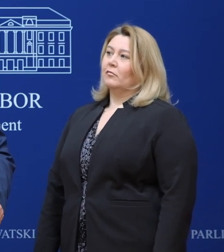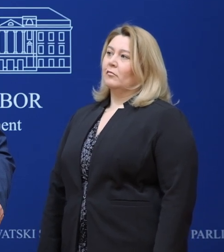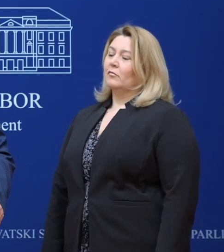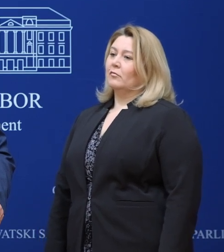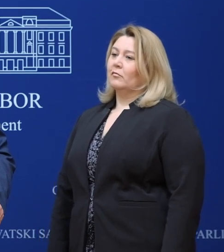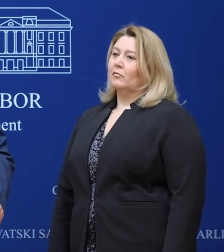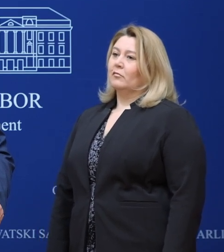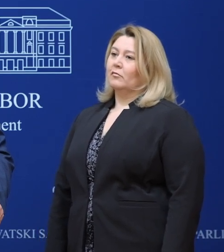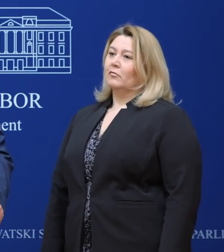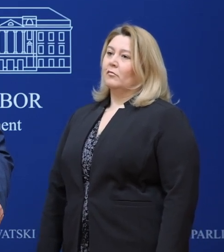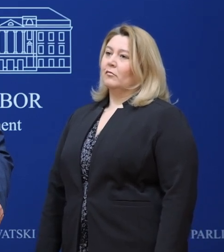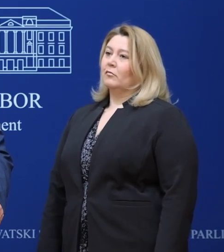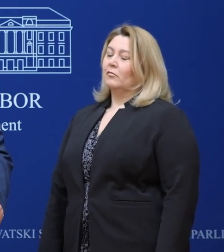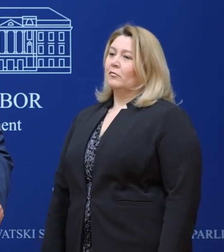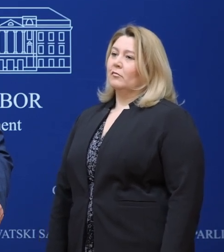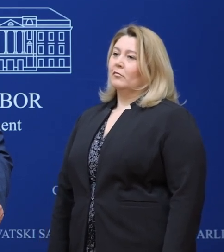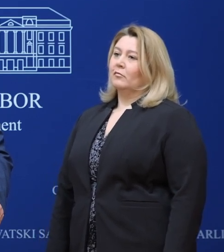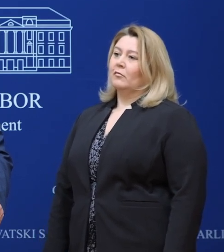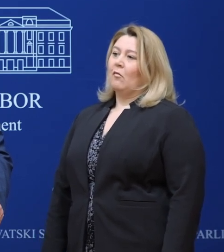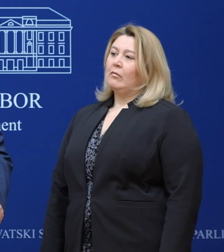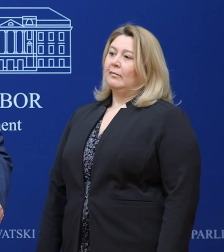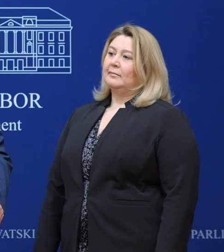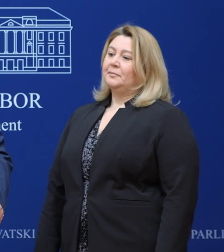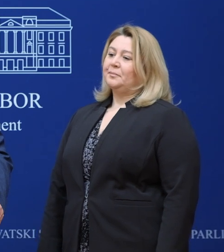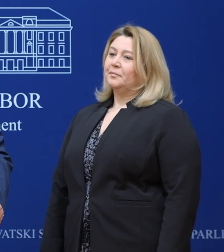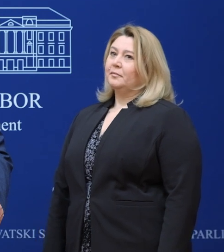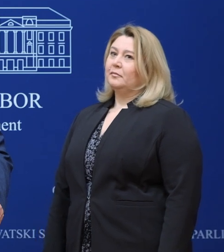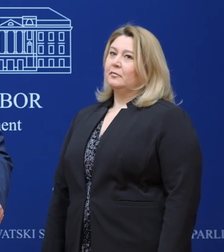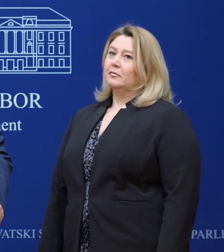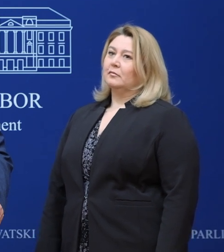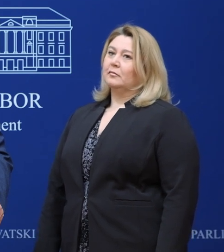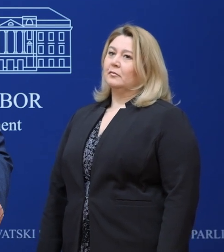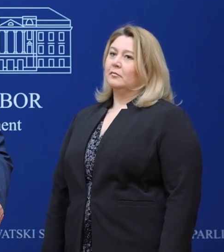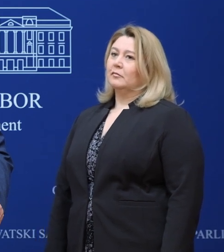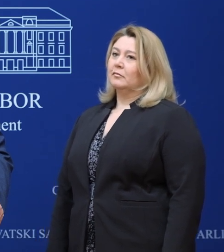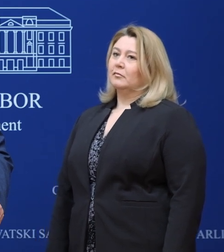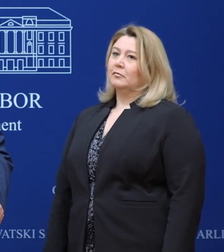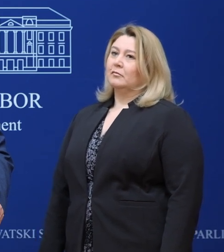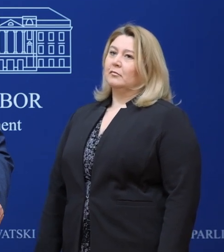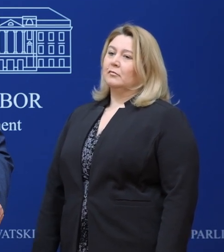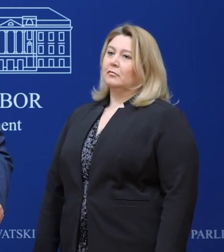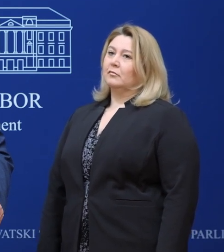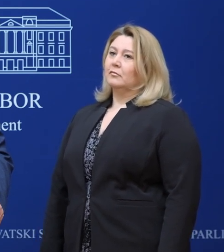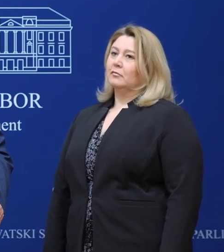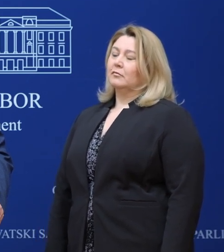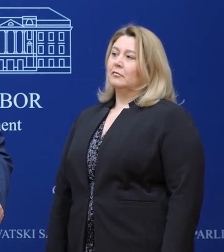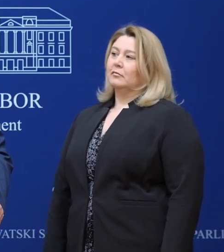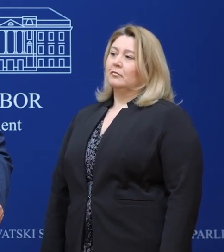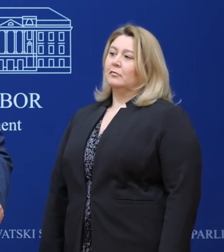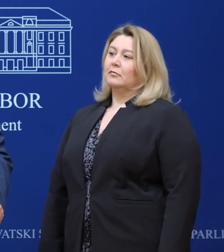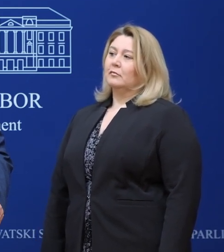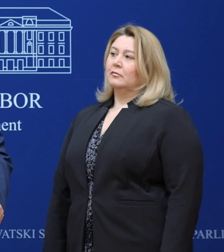razračunavanja i poniženja Sabora kojega smo doživjeli dodatno od predsjednika vlade. Kada se